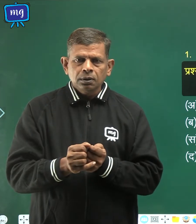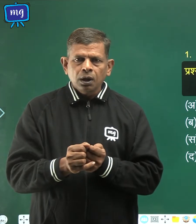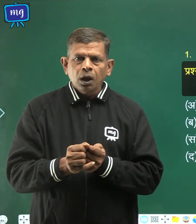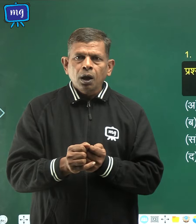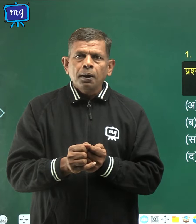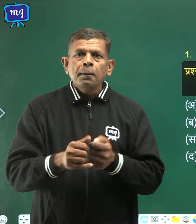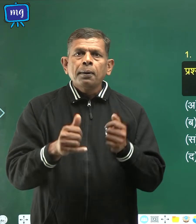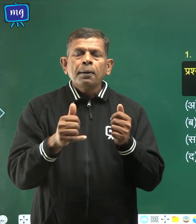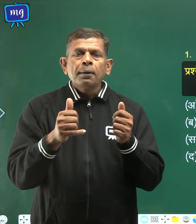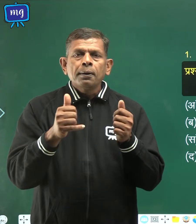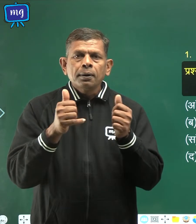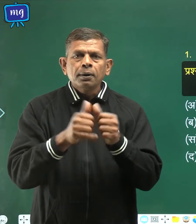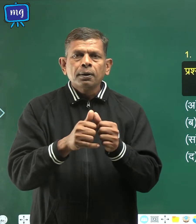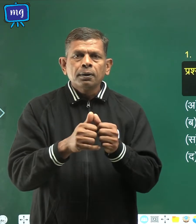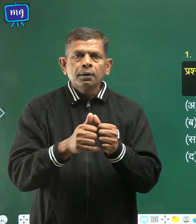विकल्प अ